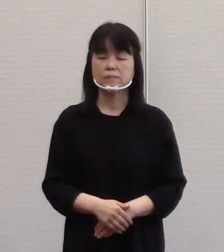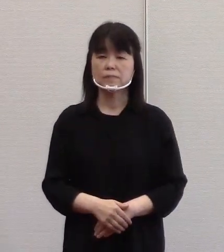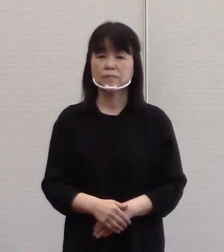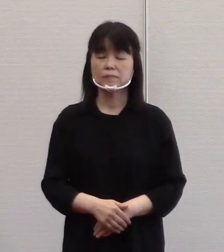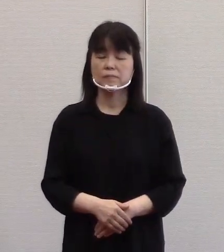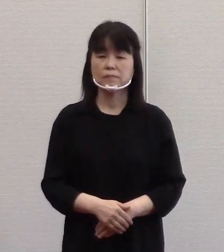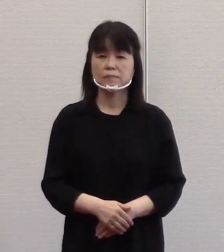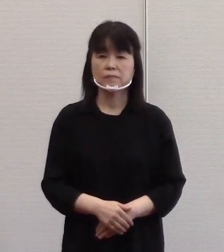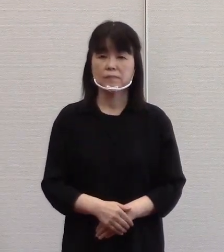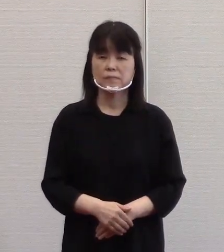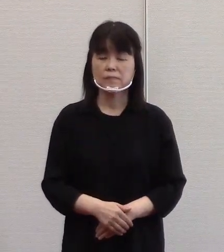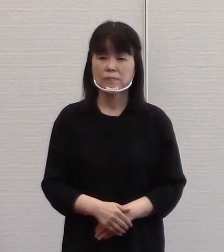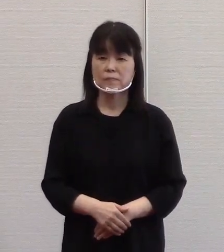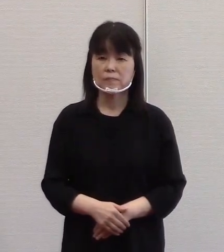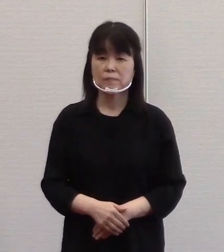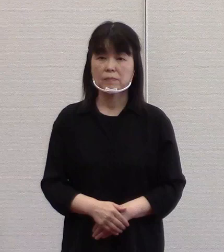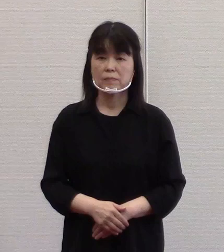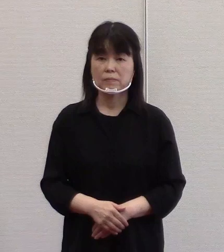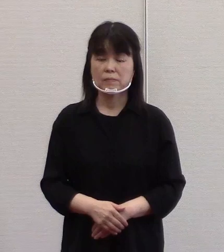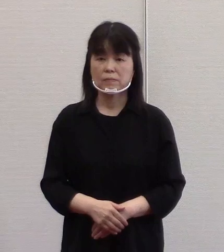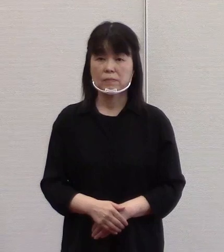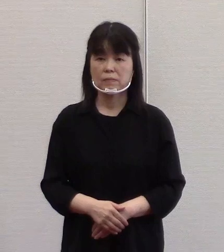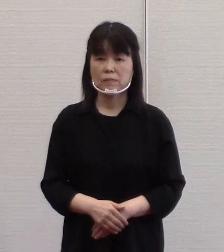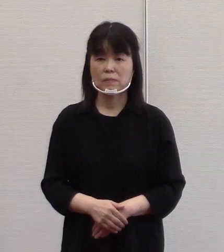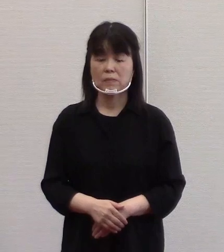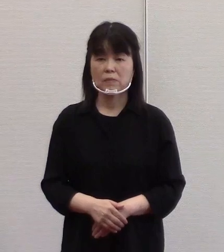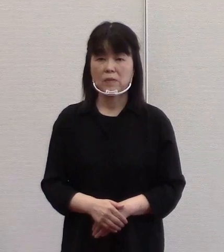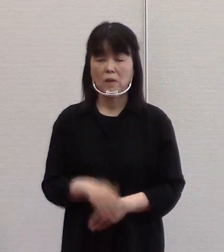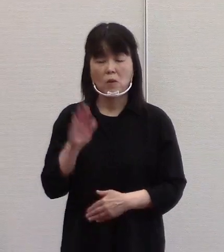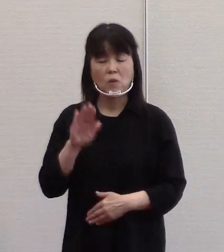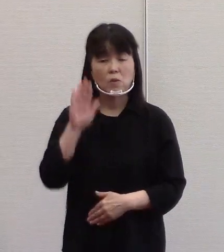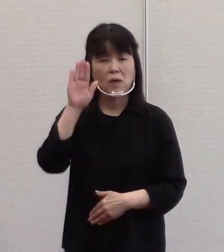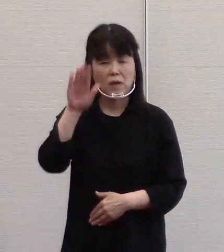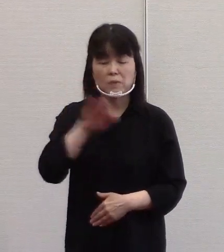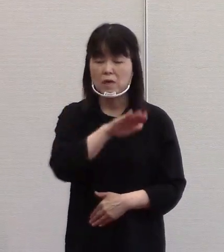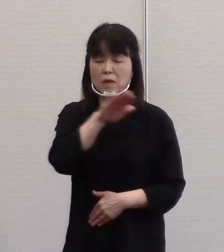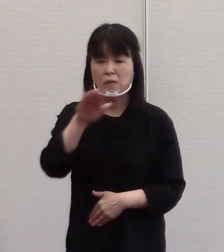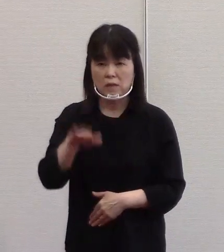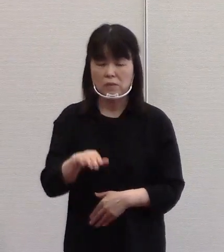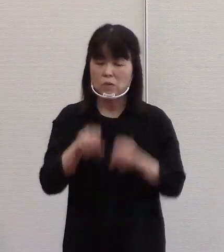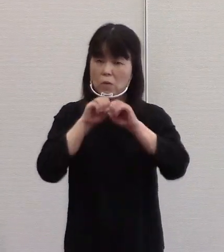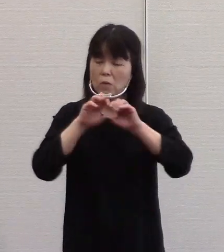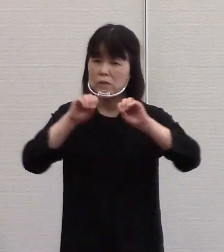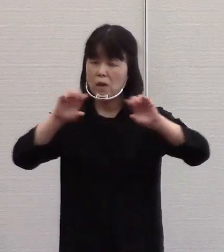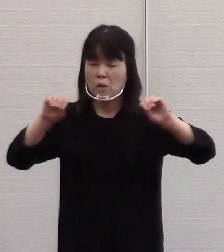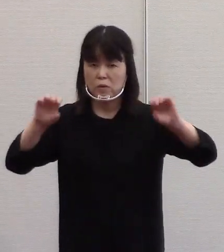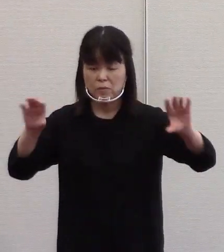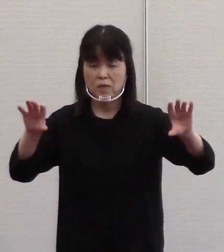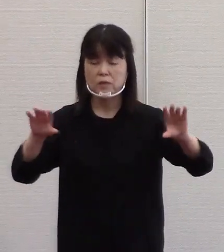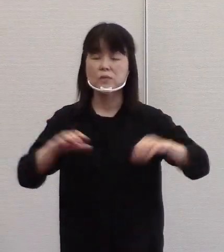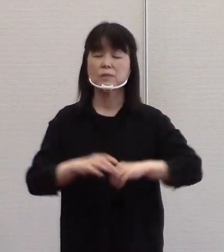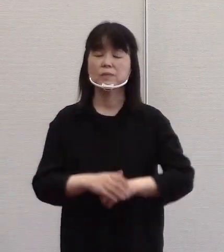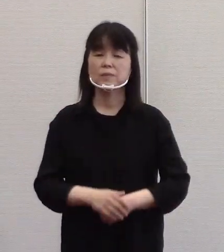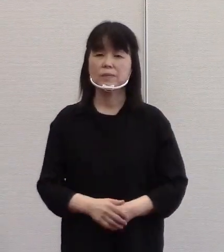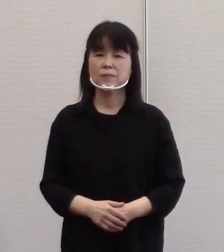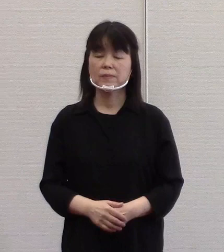ということでございまして、これから皆さんにお知らせをしていきますが、これは